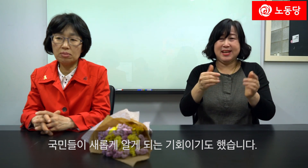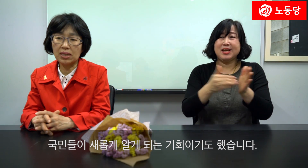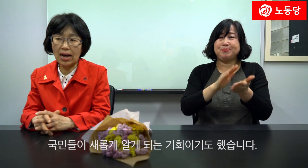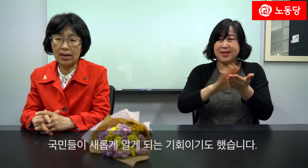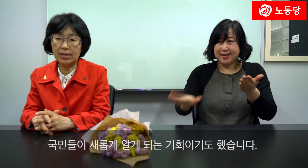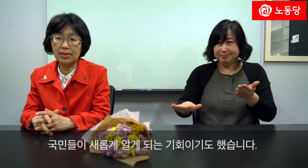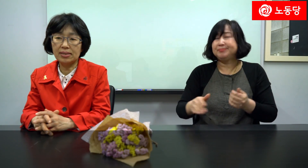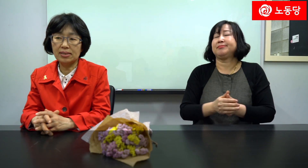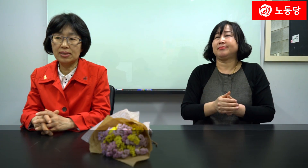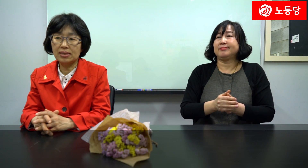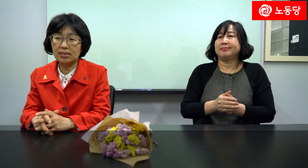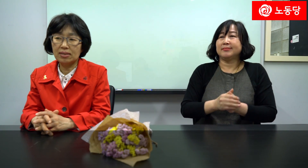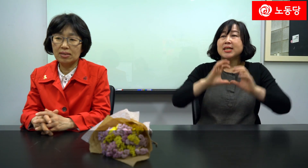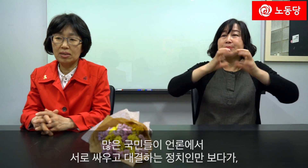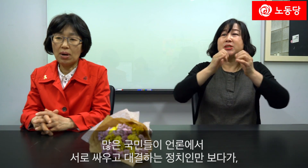기회이기도 했습니다.